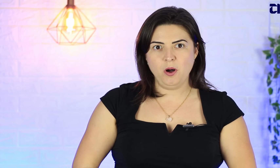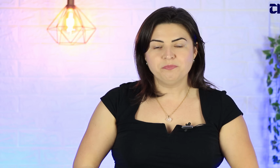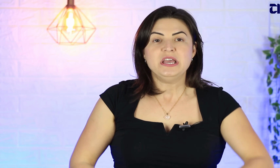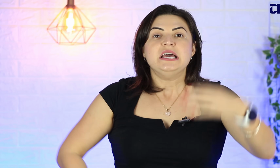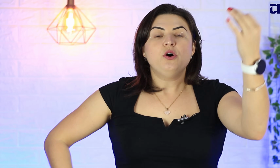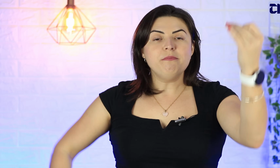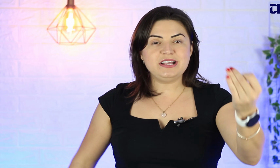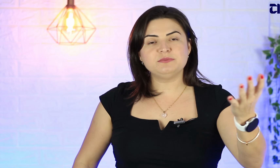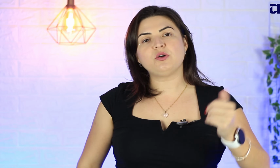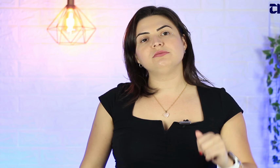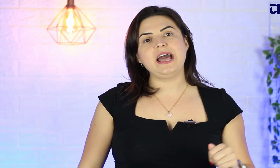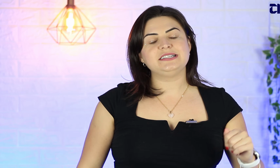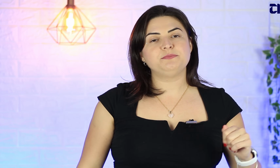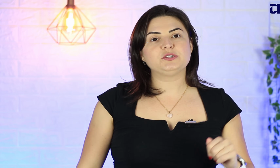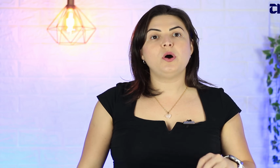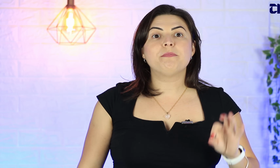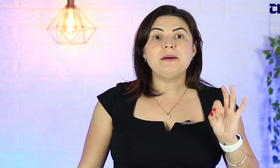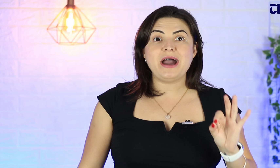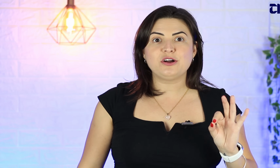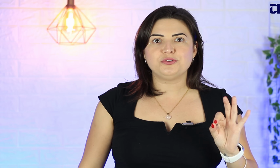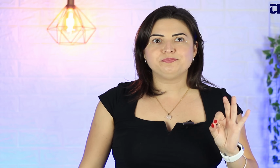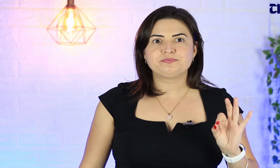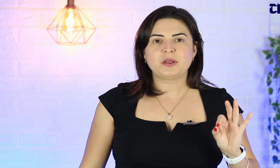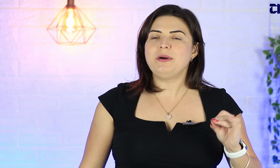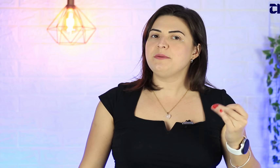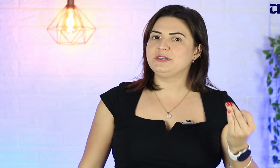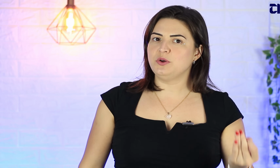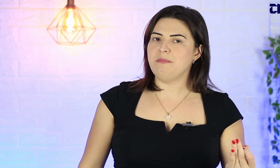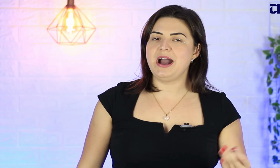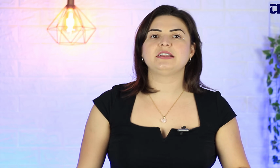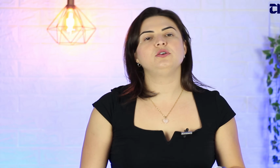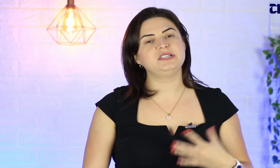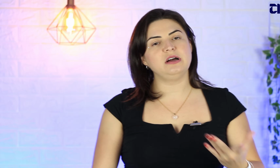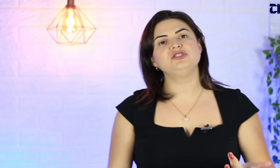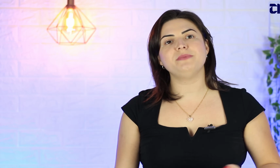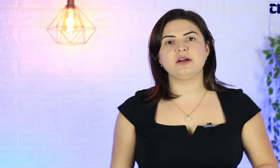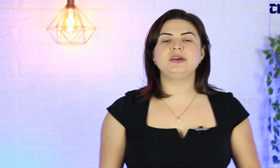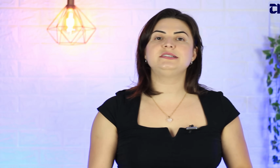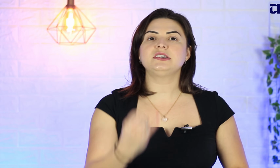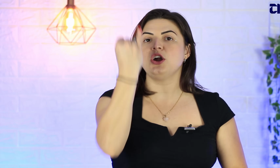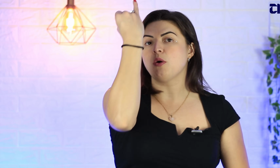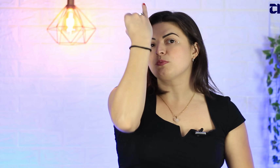tá bom? O mesmo acontece, pessoal, para magro, para a pessoa magra. O sinal de magro é esse aqui, ó.